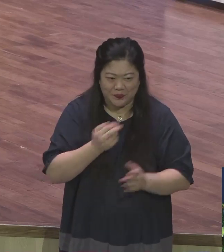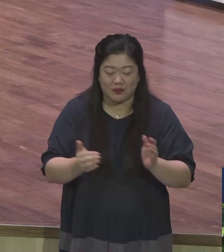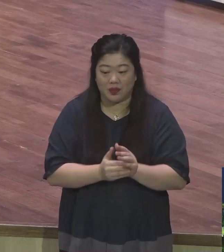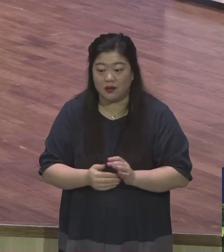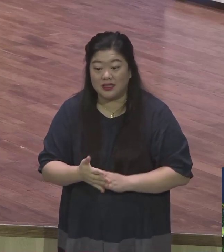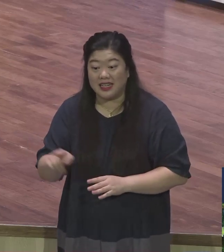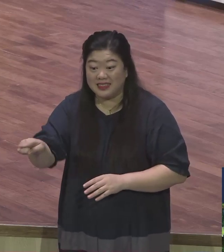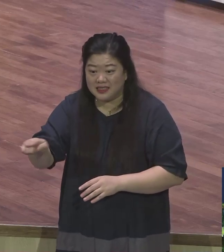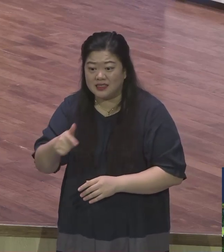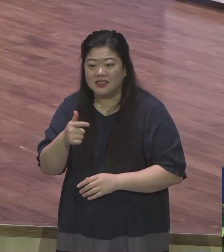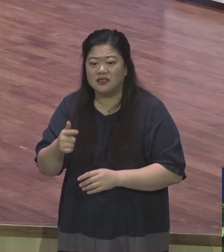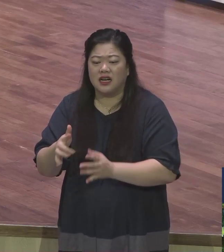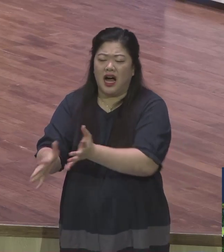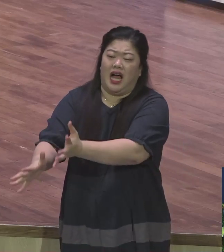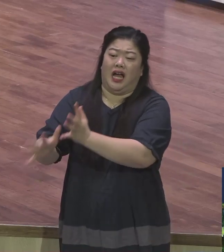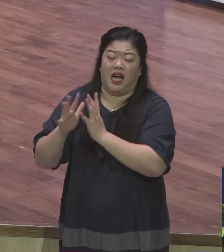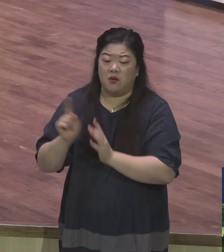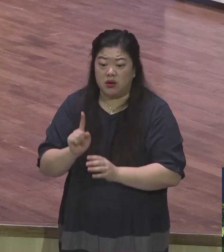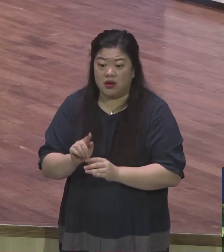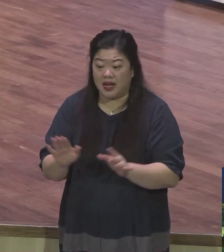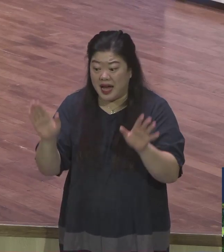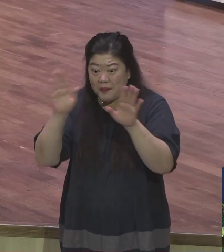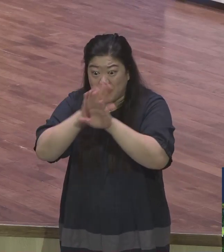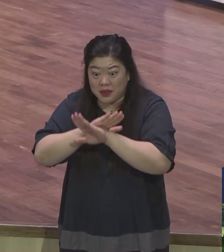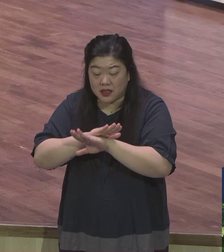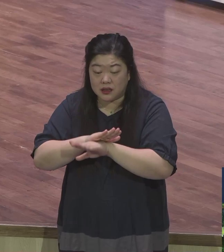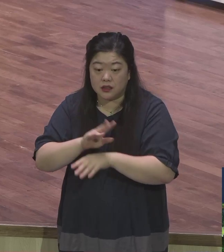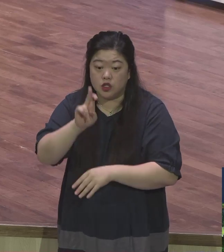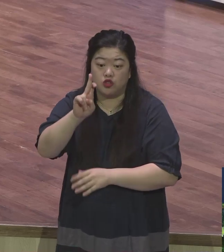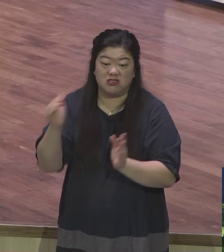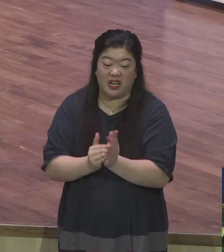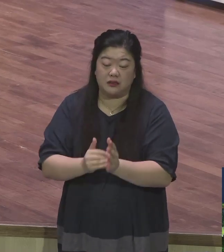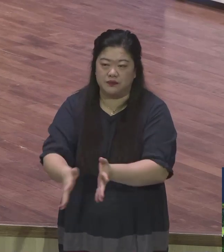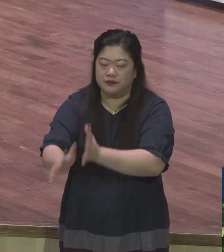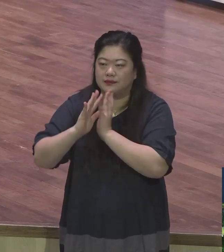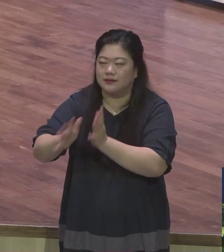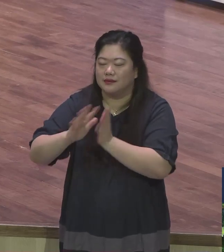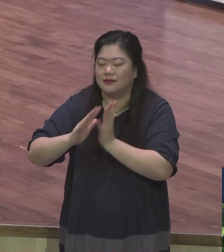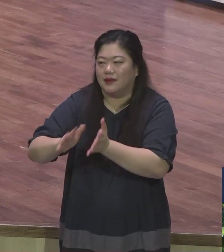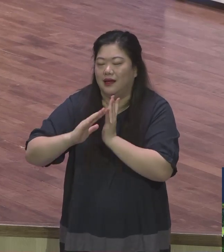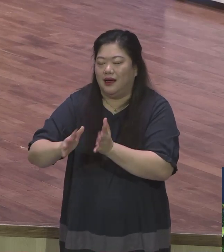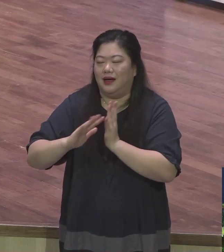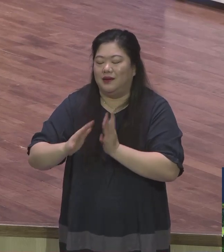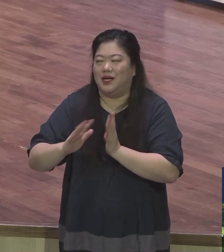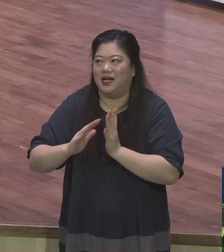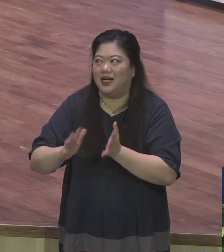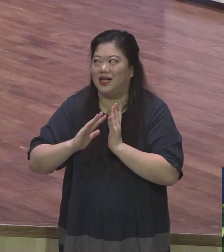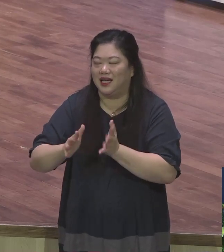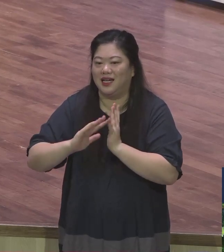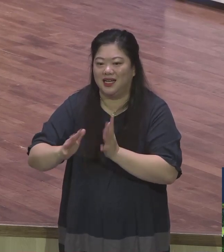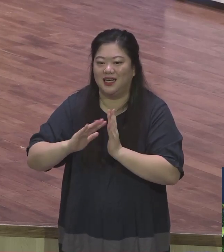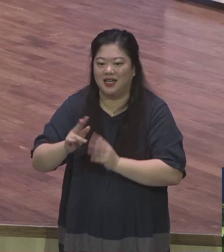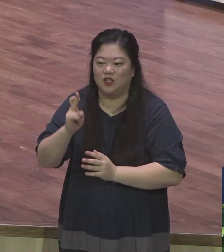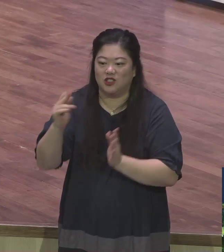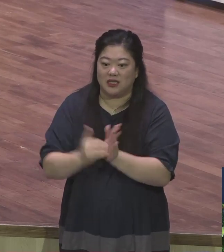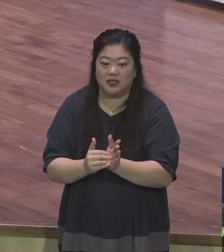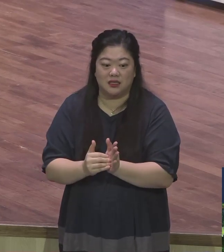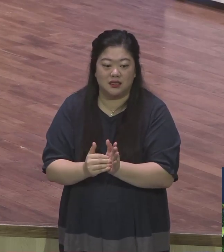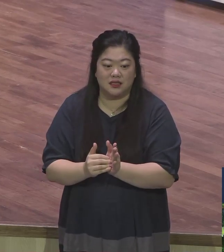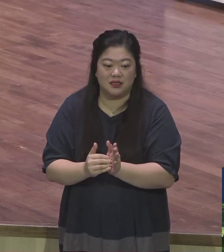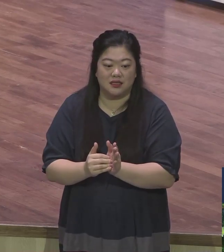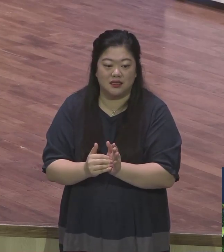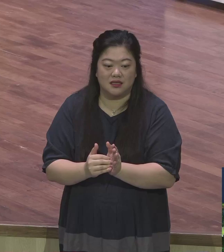12시까지 하시더라. 우기철이라 비가 계속 오는데 비가 오는데도 불구하고 그들이 그냥 말로